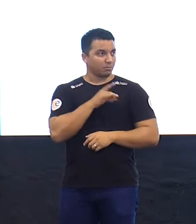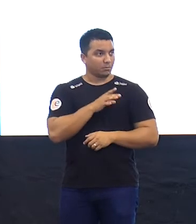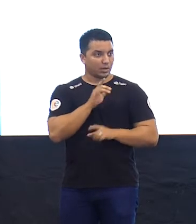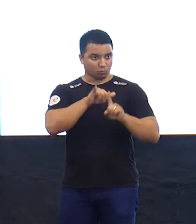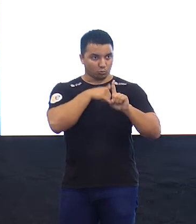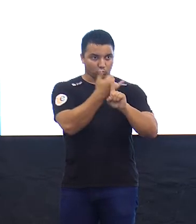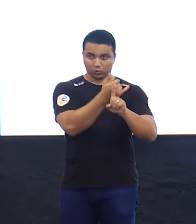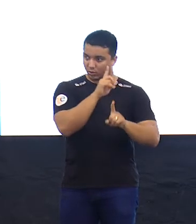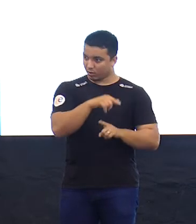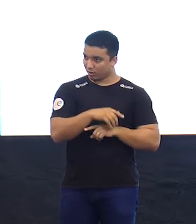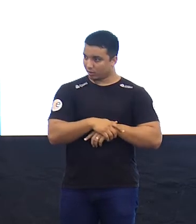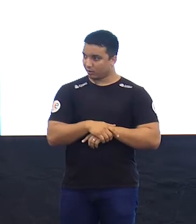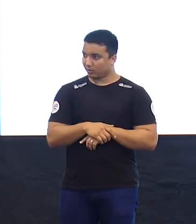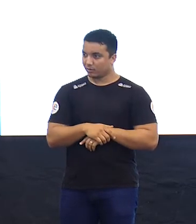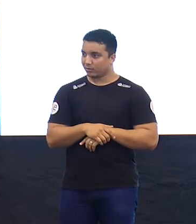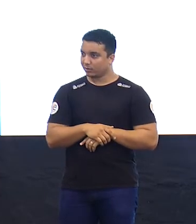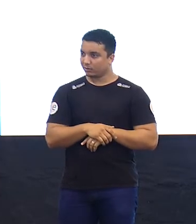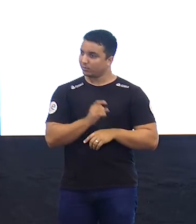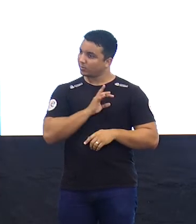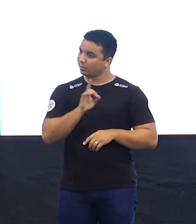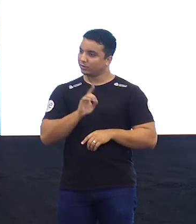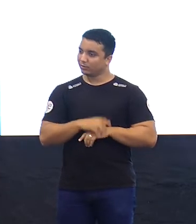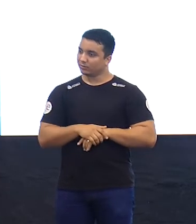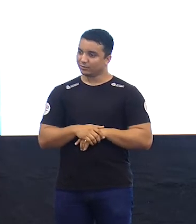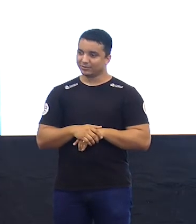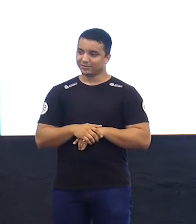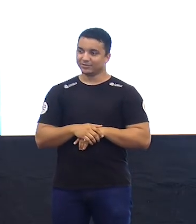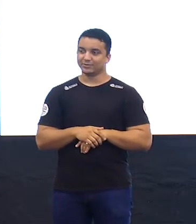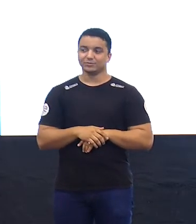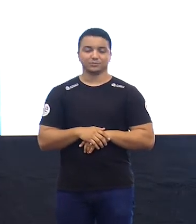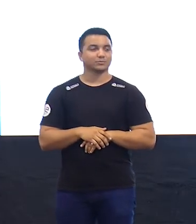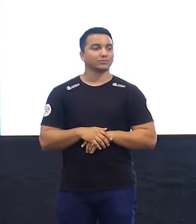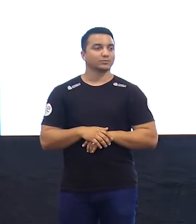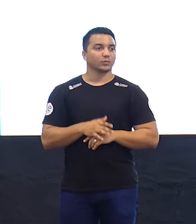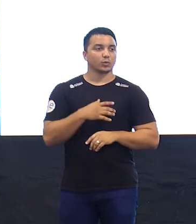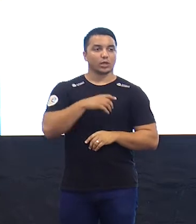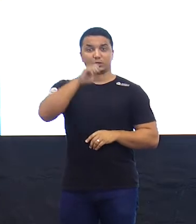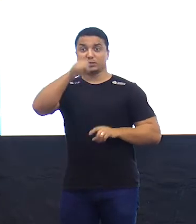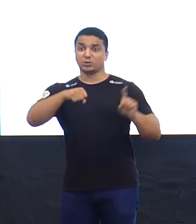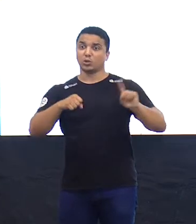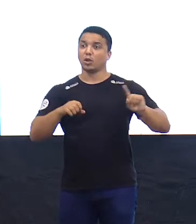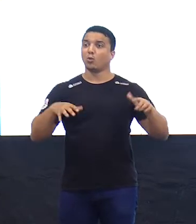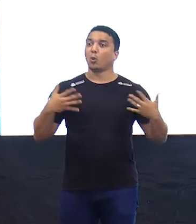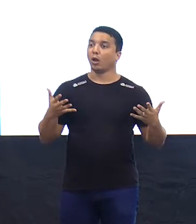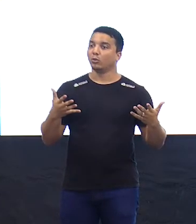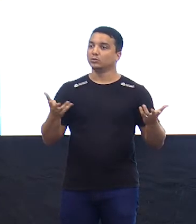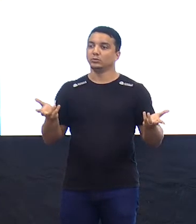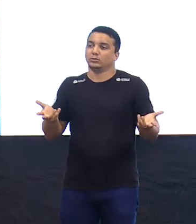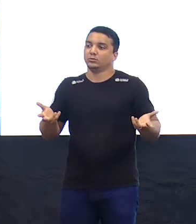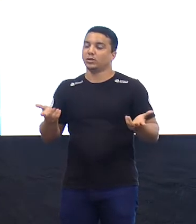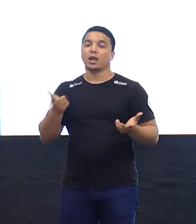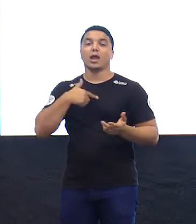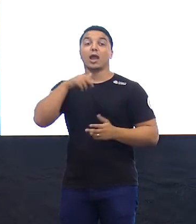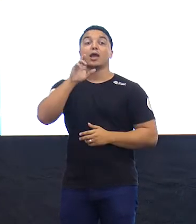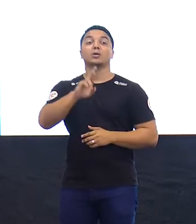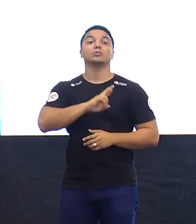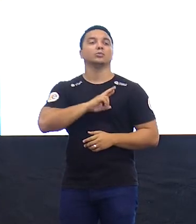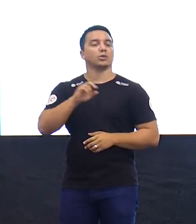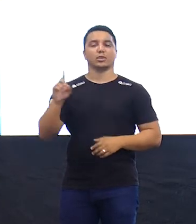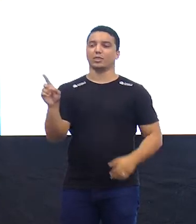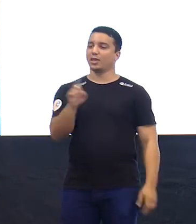sofrer bullying? Né? Gente, porque só tinha duas, ou sim ou não, né? Gente, a resposta